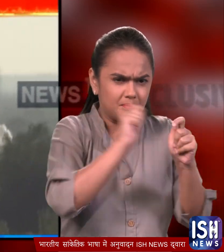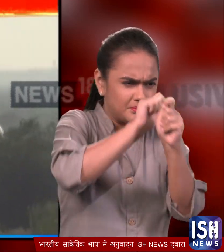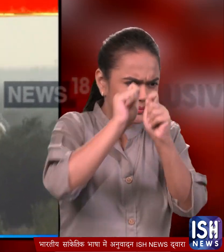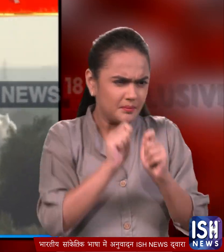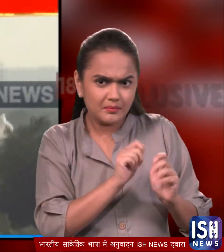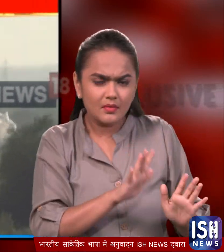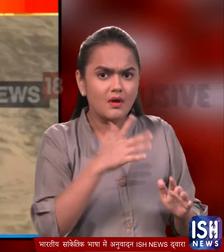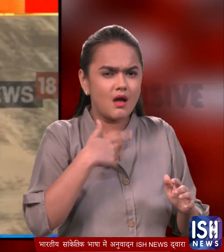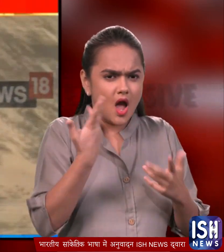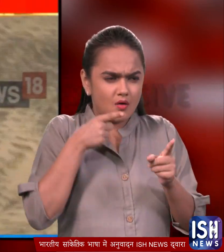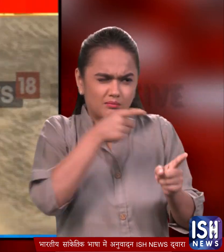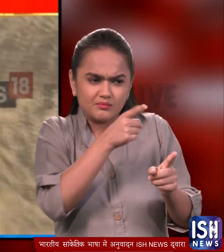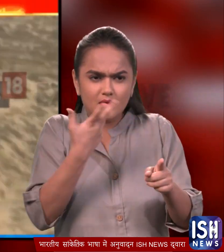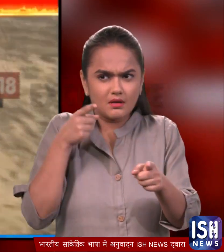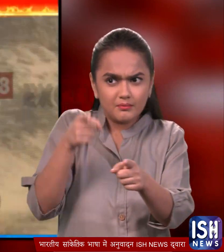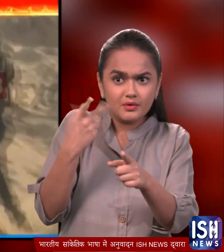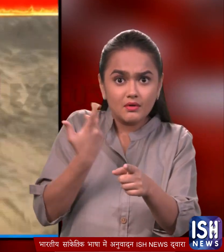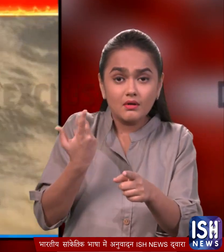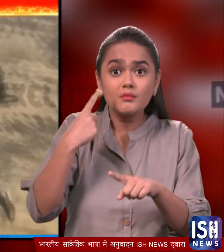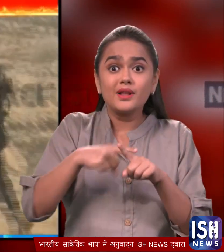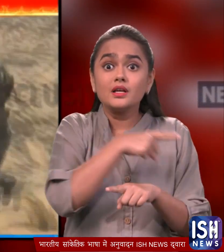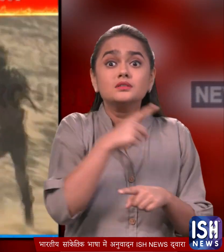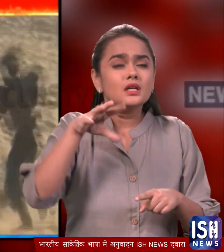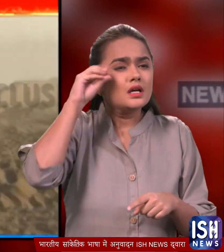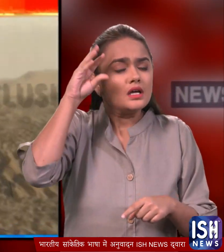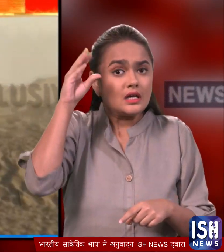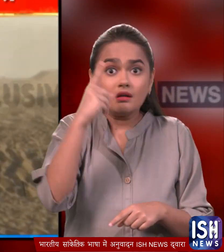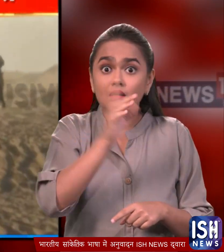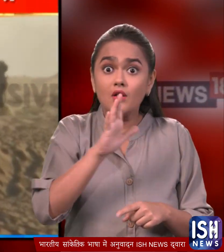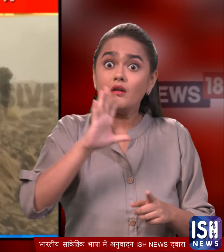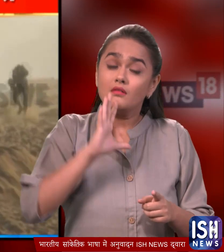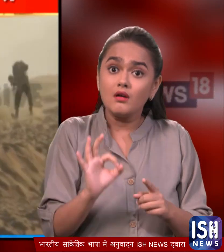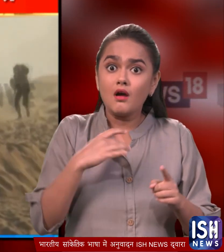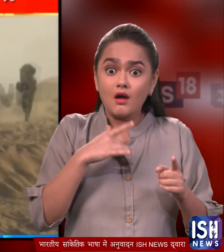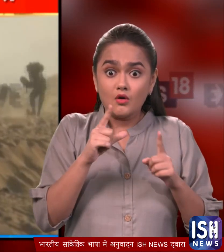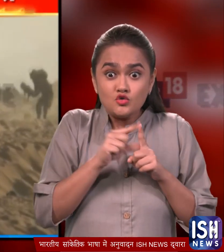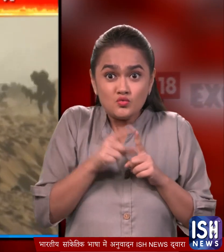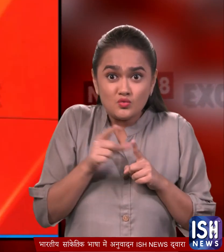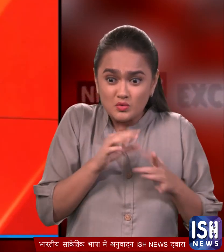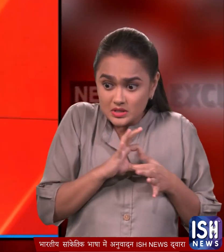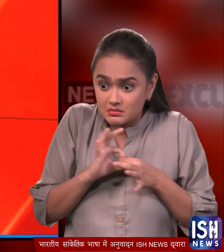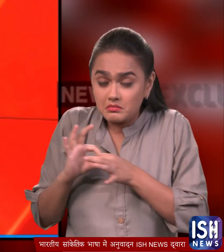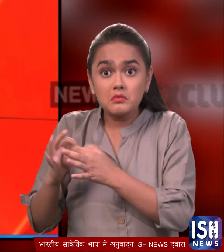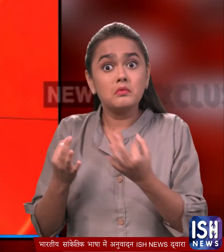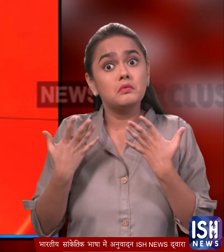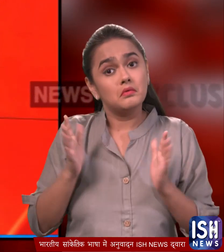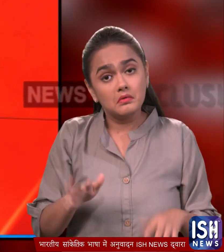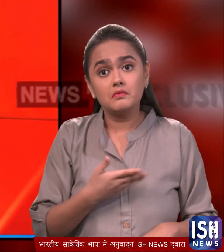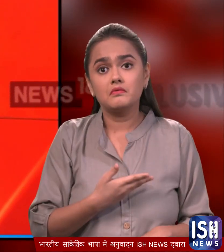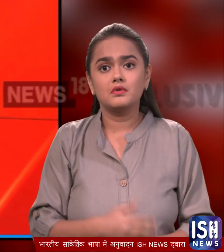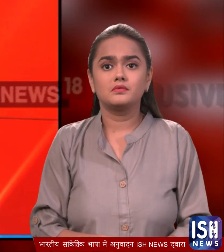के ऑपरेशन का अभ्यास किया गया। इस दौरान सैनिकों ने केवल पराक्रम ही नहीं दिखाया बल्कि गजब का तालमेल भी दिखाया।